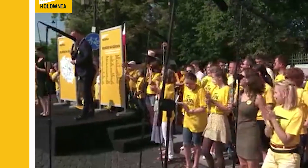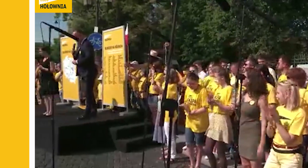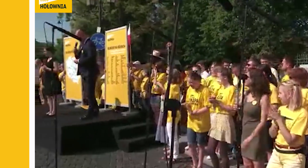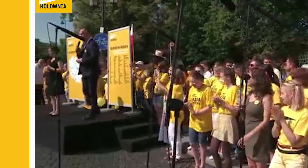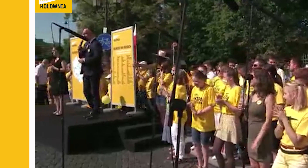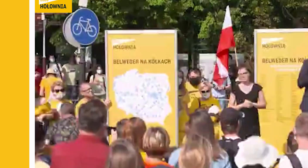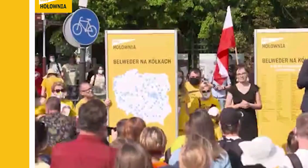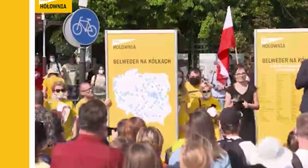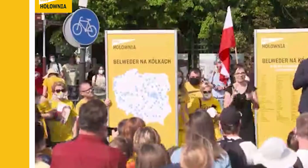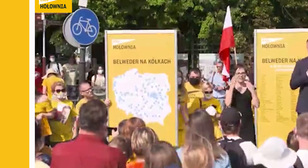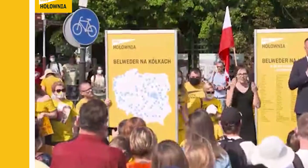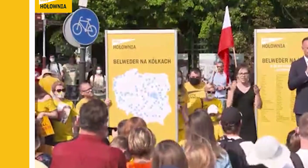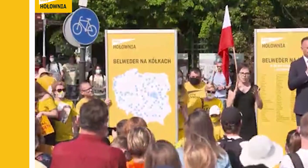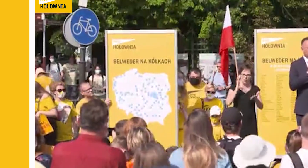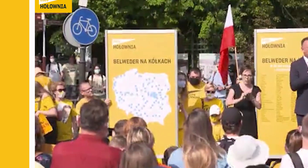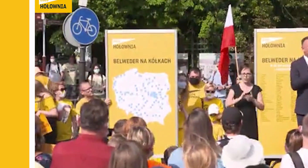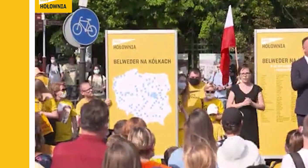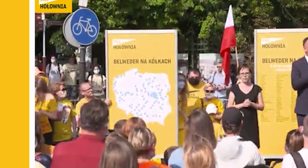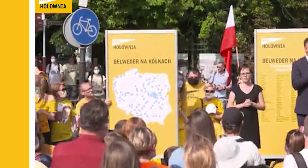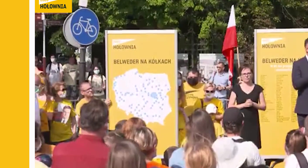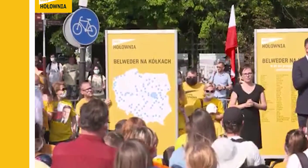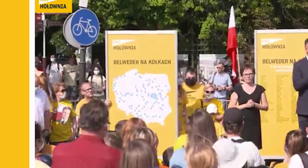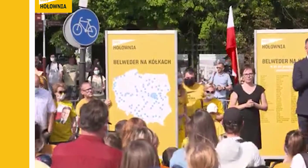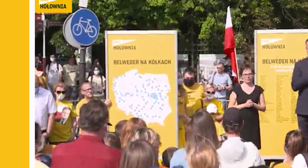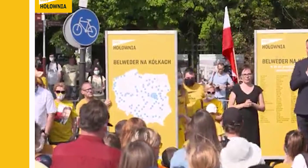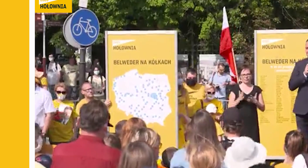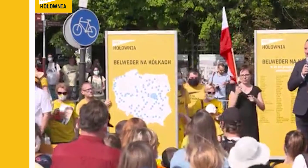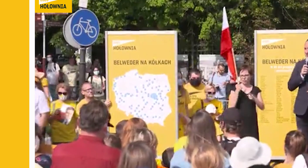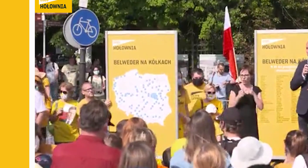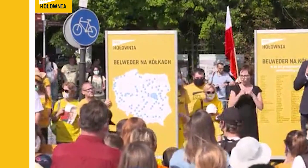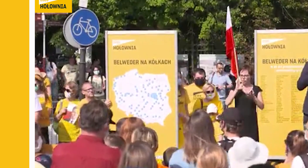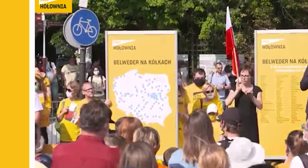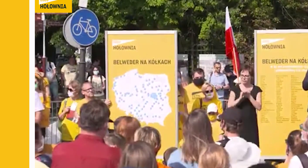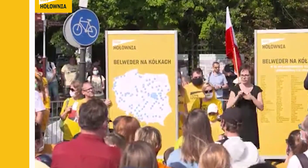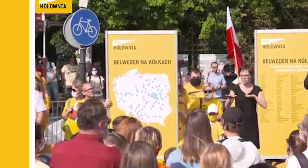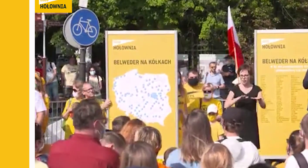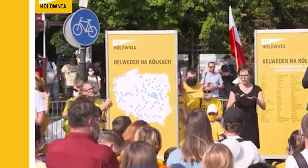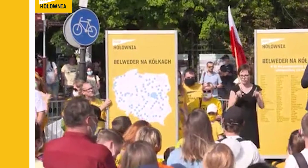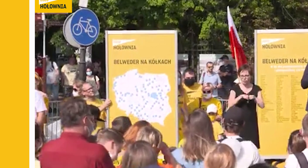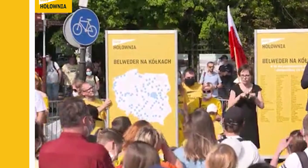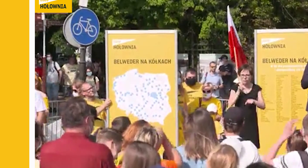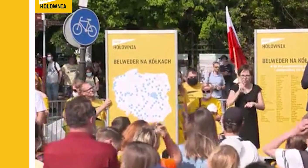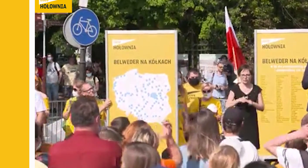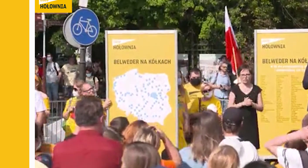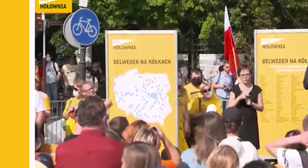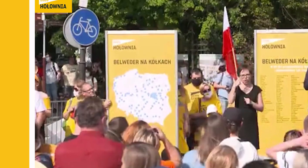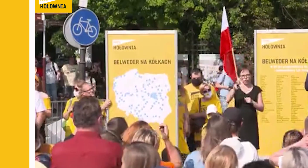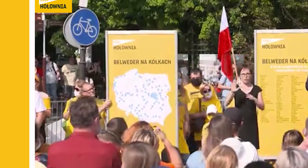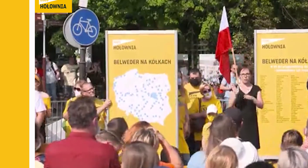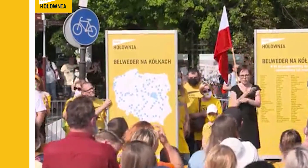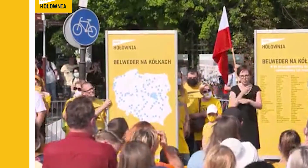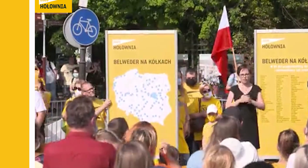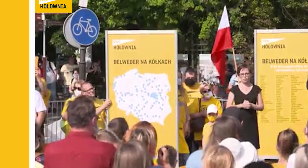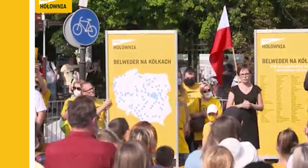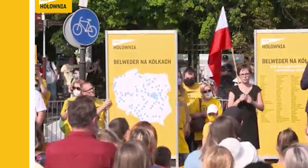was ponownie. Takie déjà vu, mówiąc po staropolsku, prawda? Jesteśmy tu ponownie, 3 tygodnie.